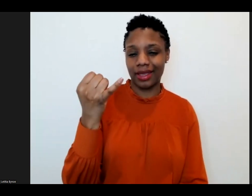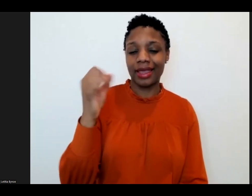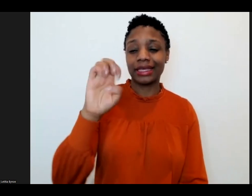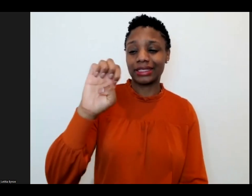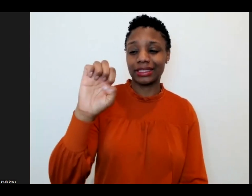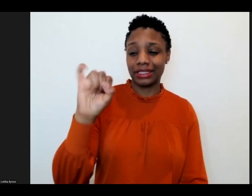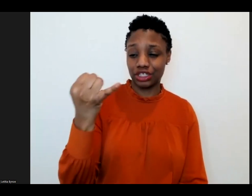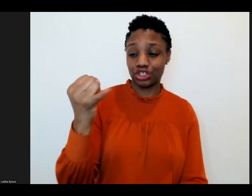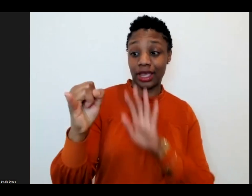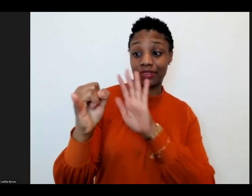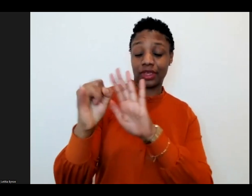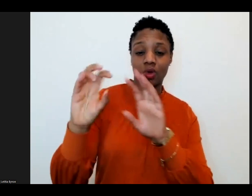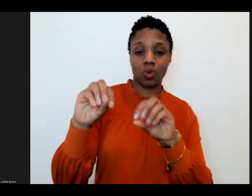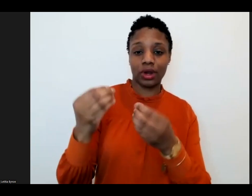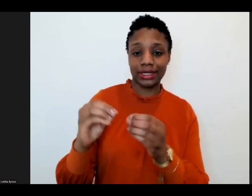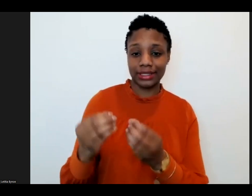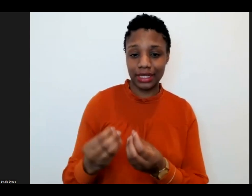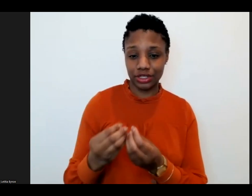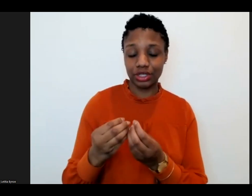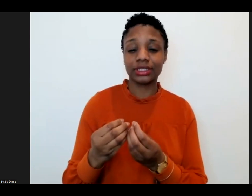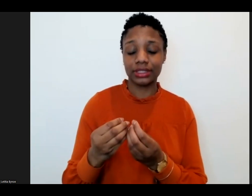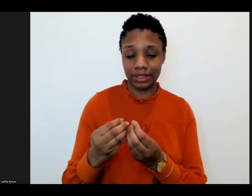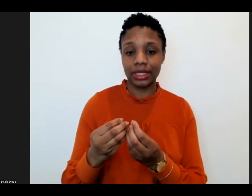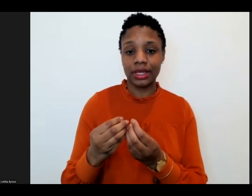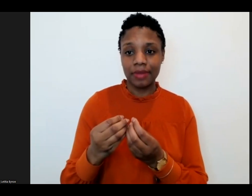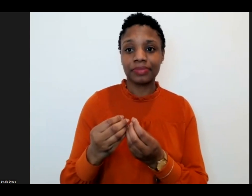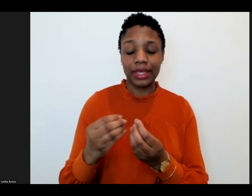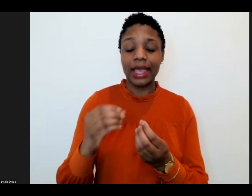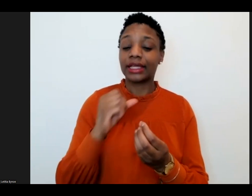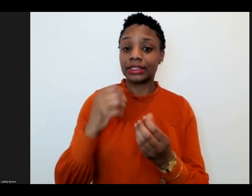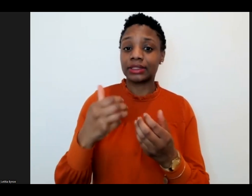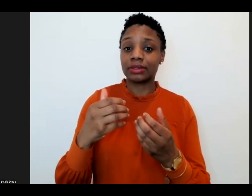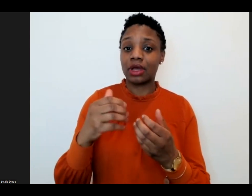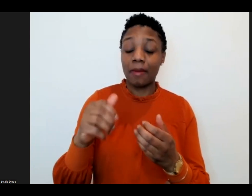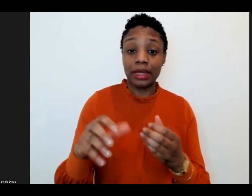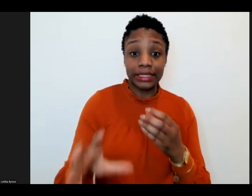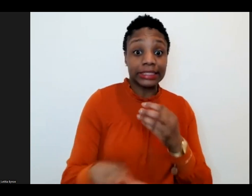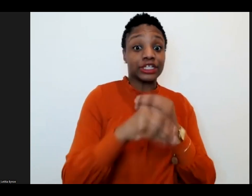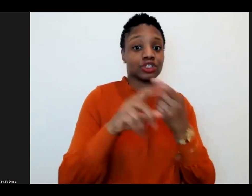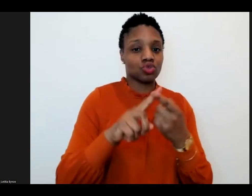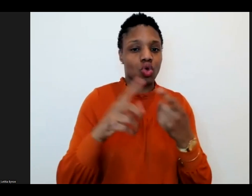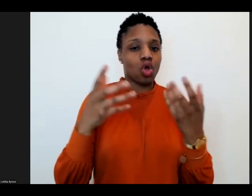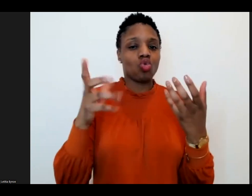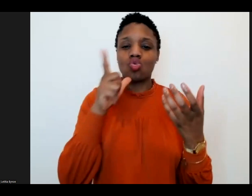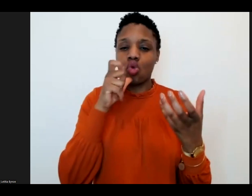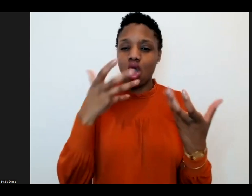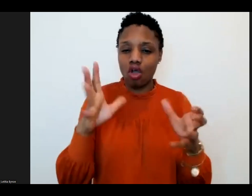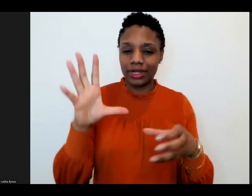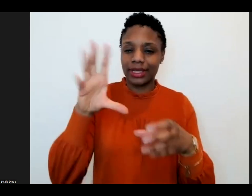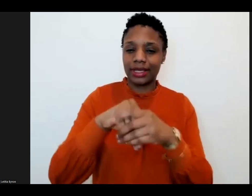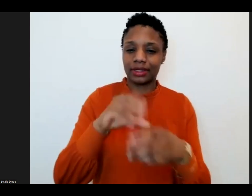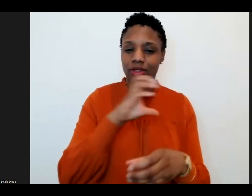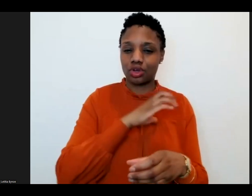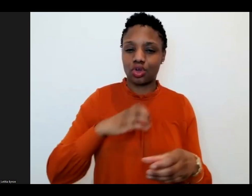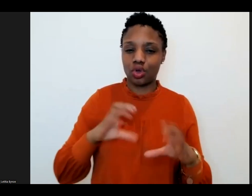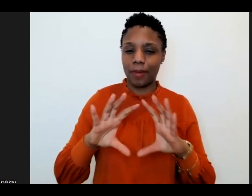organizaciones de eh justicia ambiental separadas de aquellas de la comisión